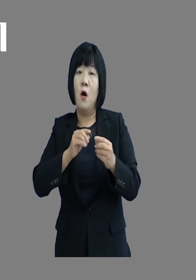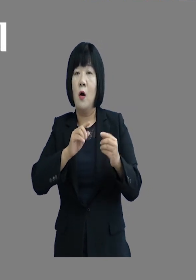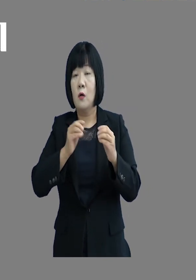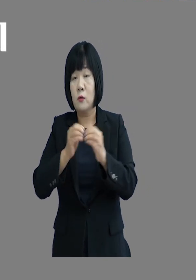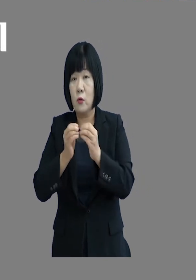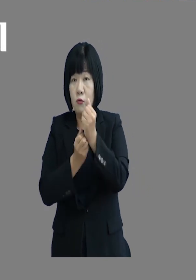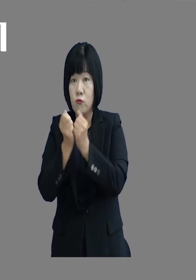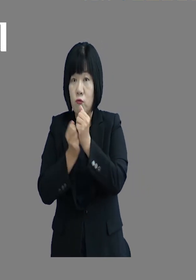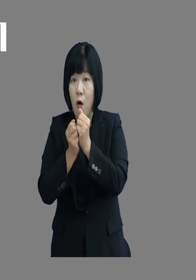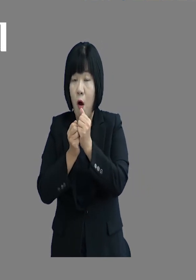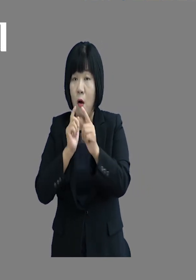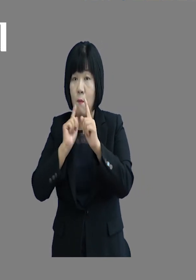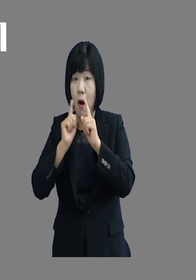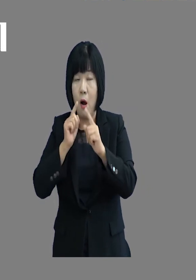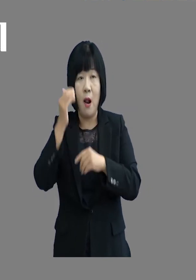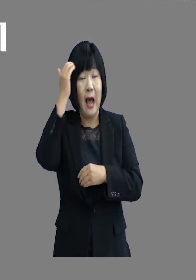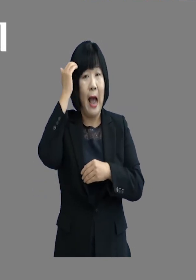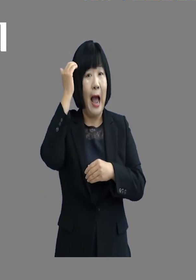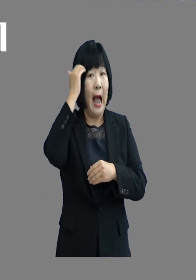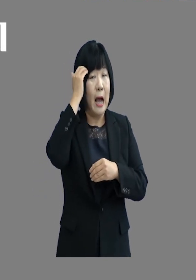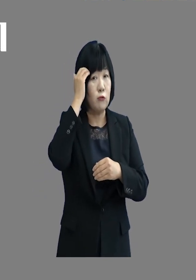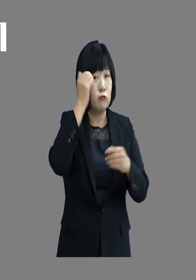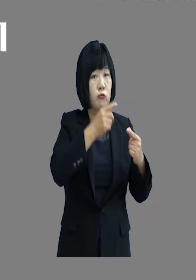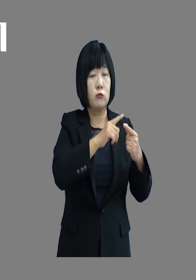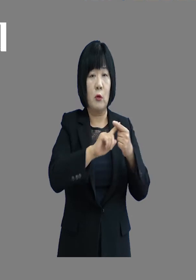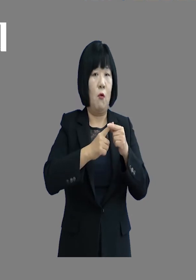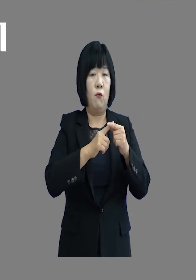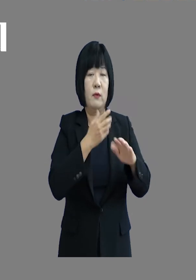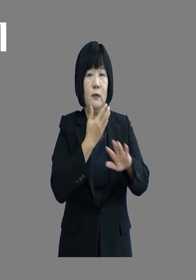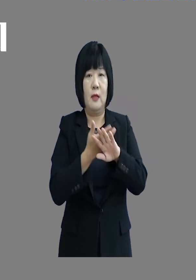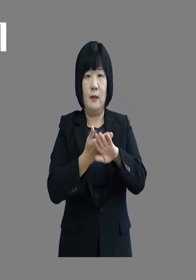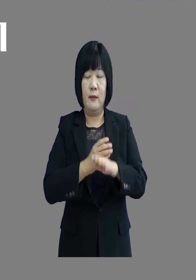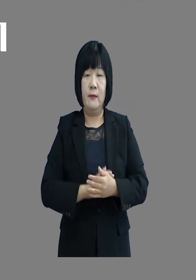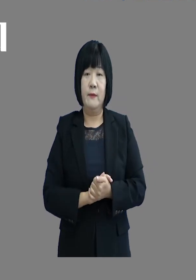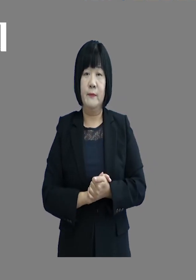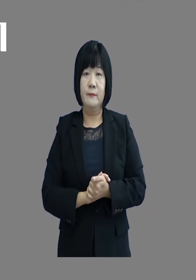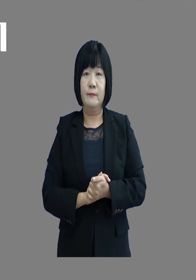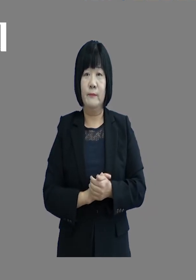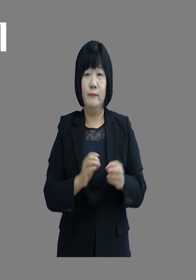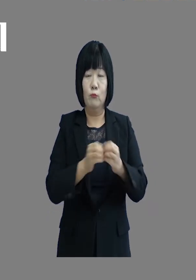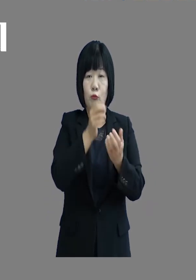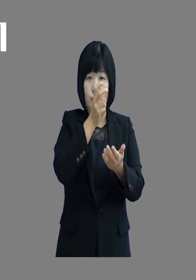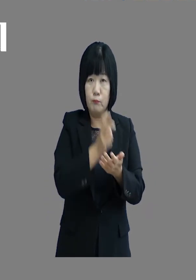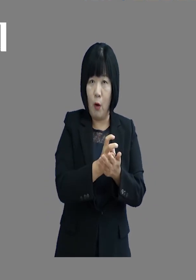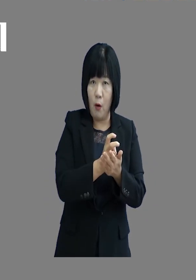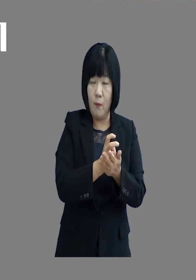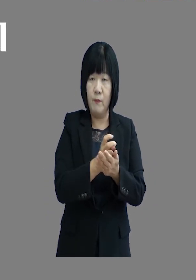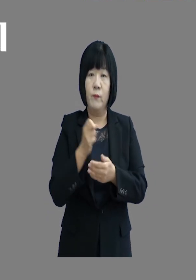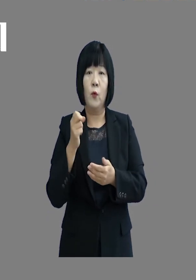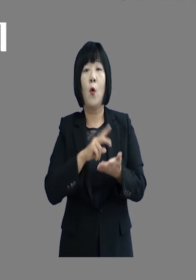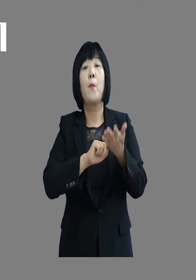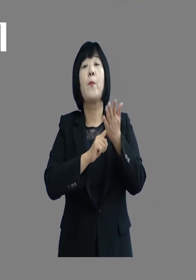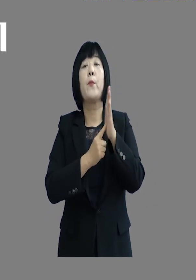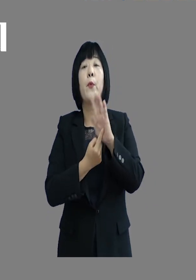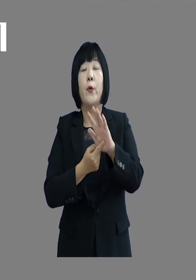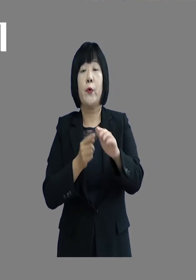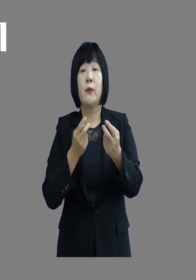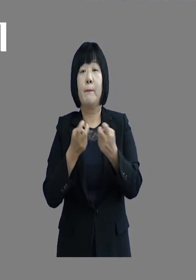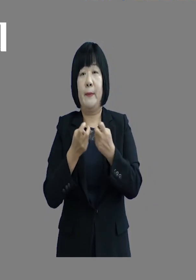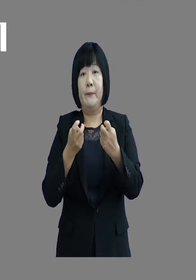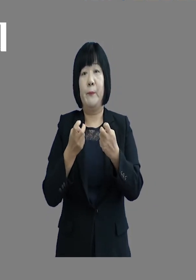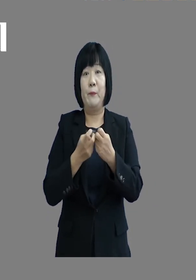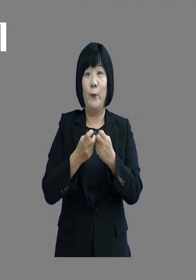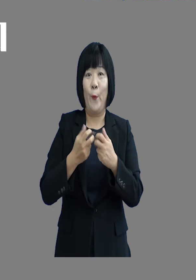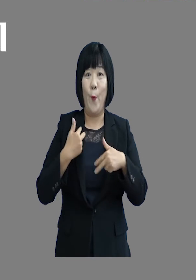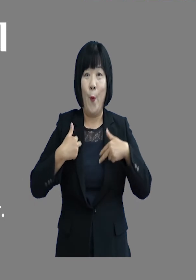나열되면서 문장이 만들어지는 한국어와는 또 완전히 다르죠. 문법 체계뿐만 아니라 표현 방식도 아주